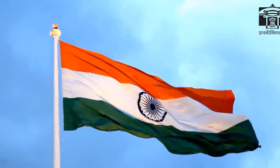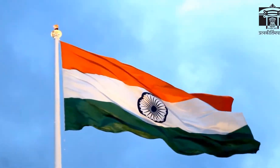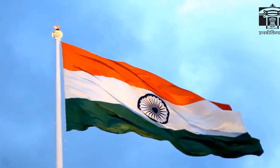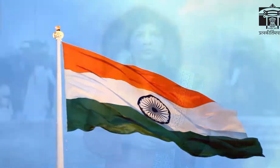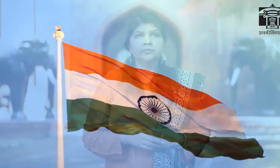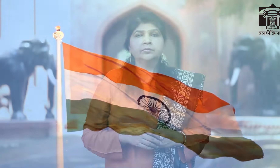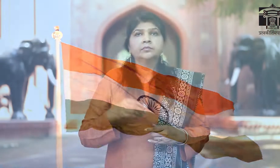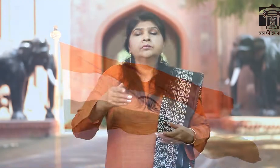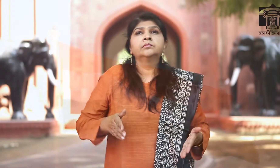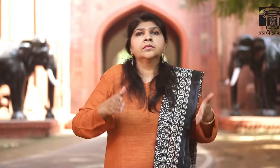स्मारक परिसर के अंदर